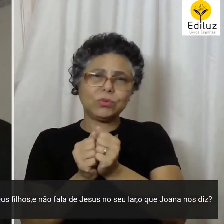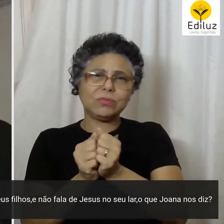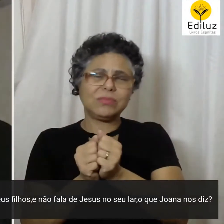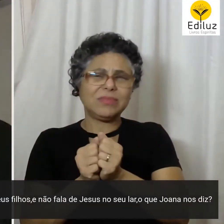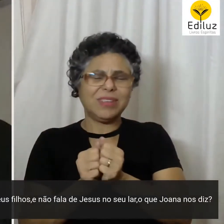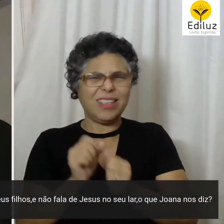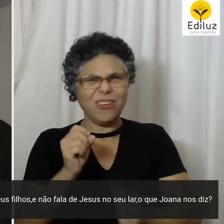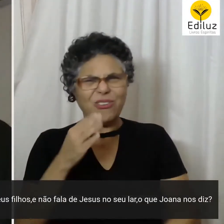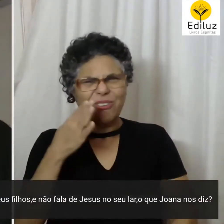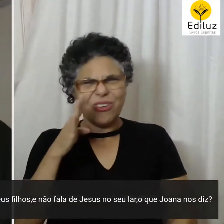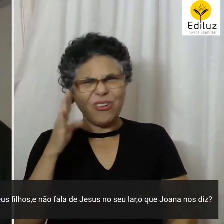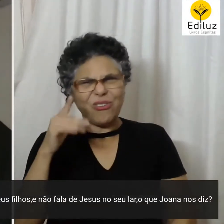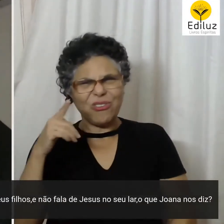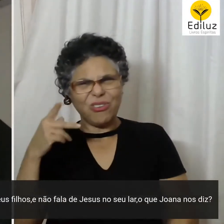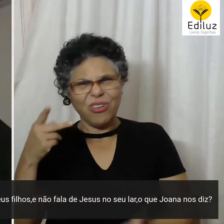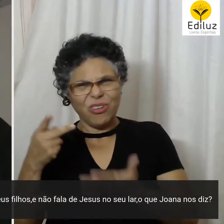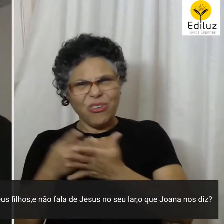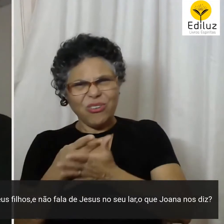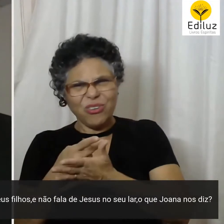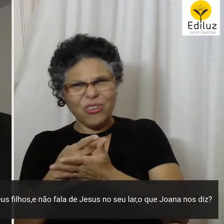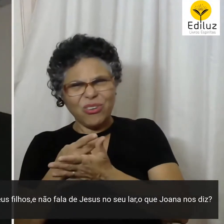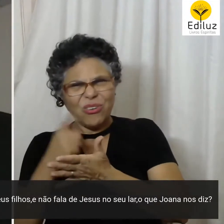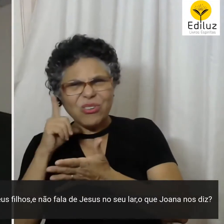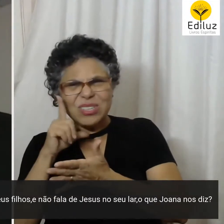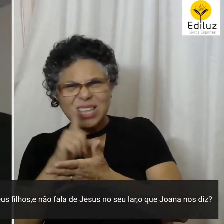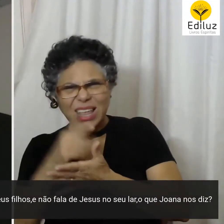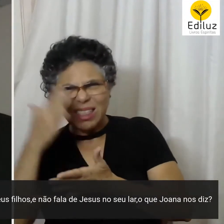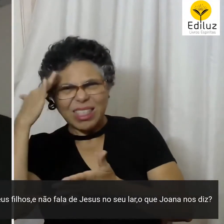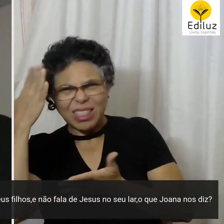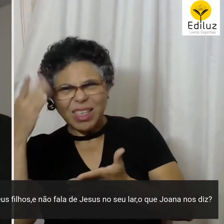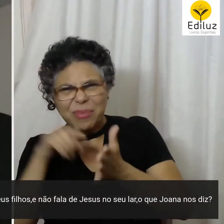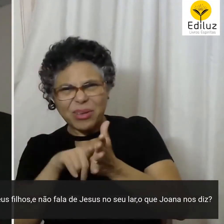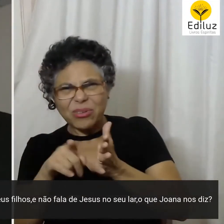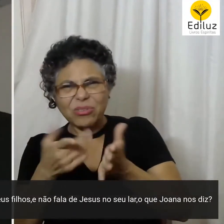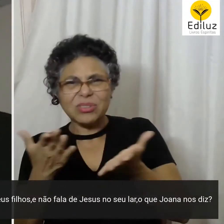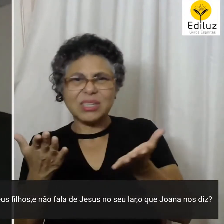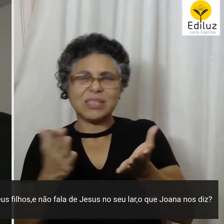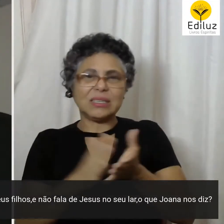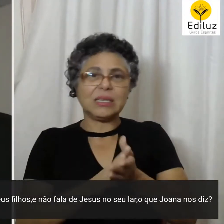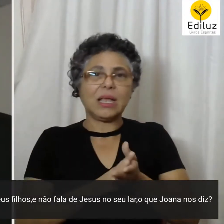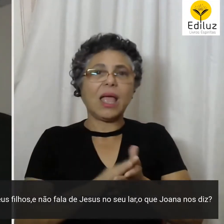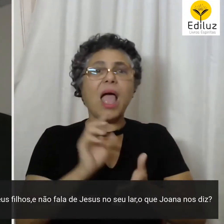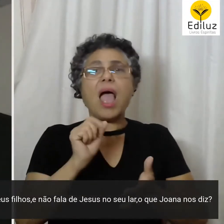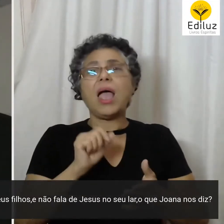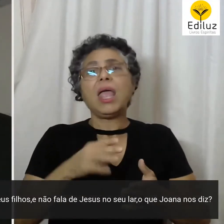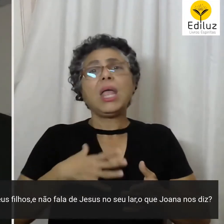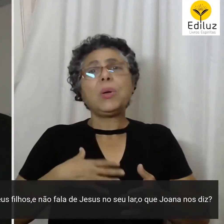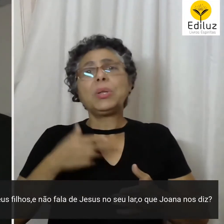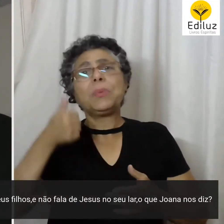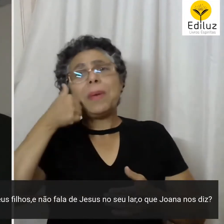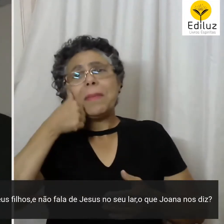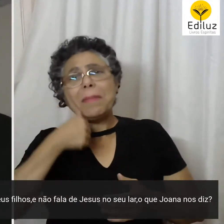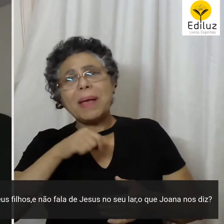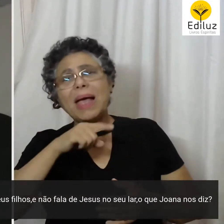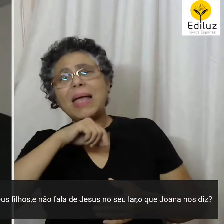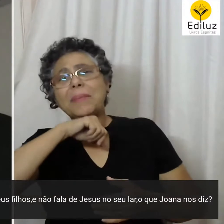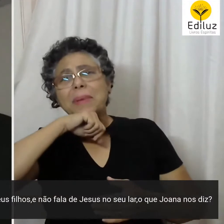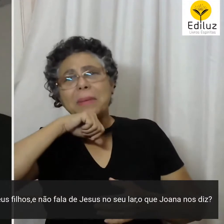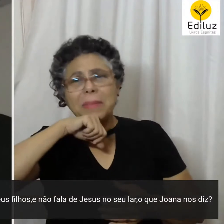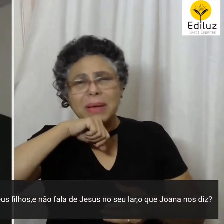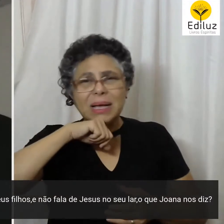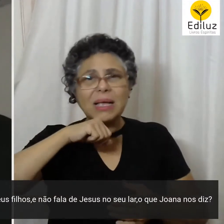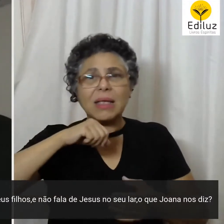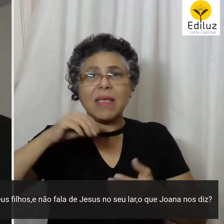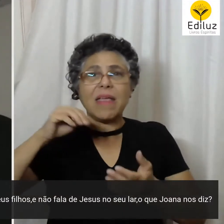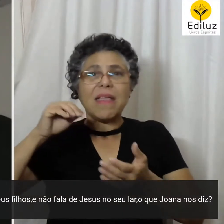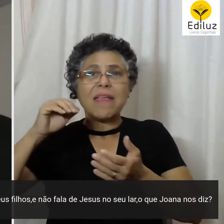entender e responder essa pergunta, mas e quando os pais falham na moral dos seus filhos e não